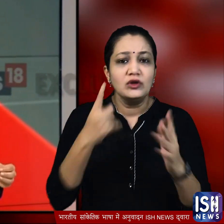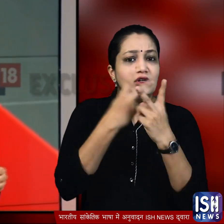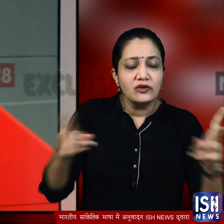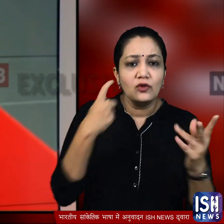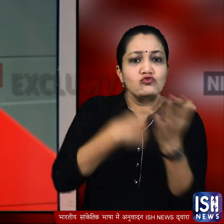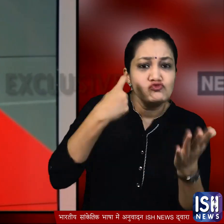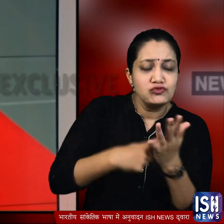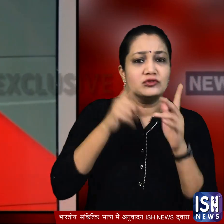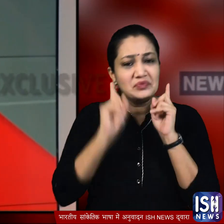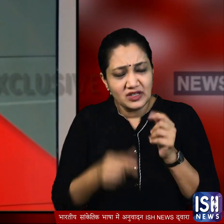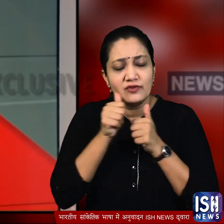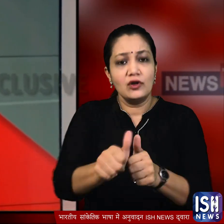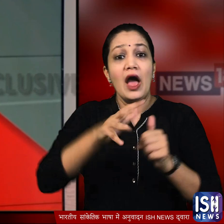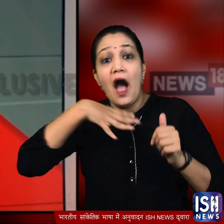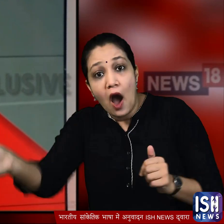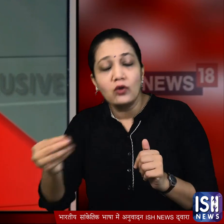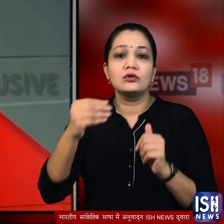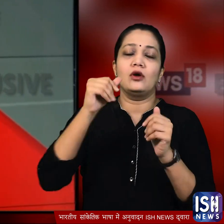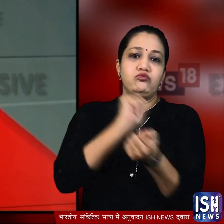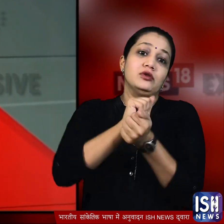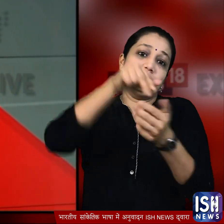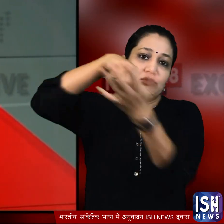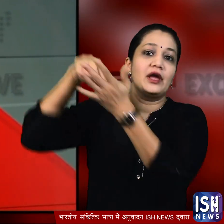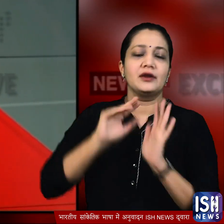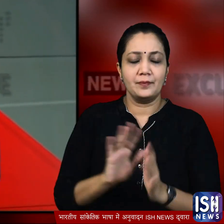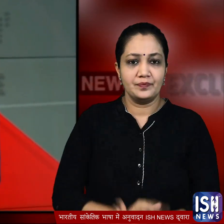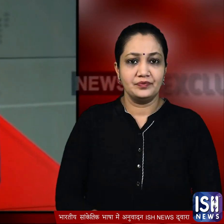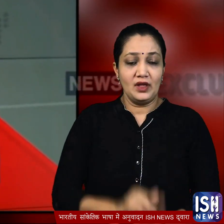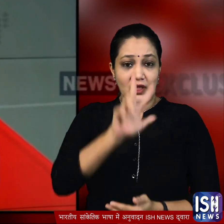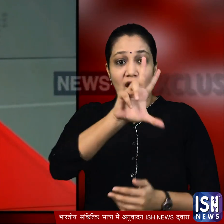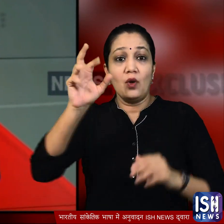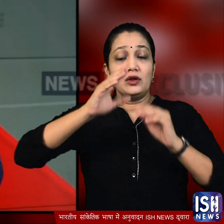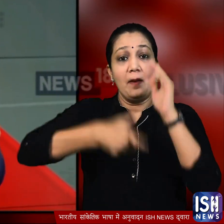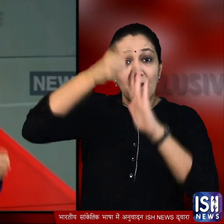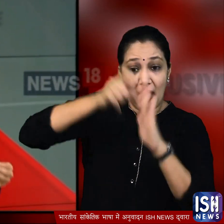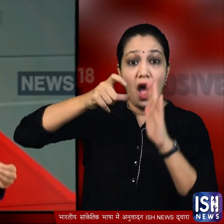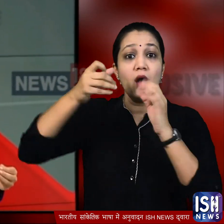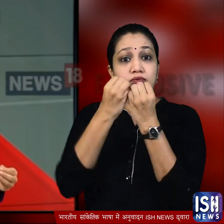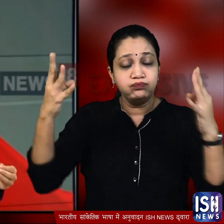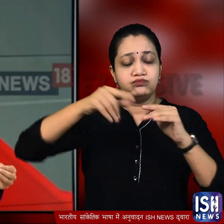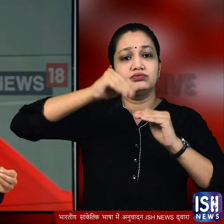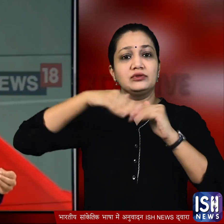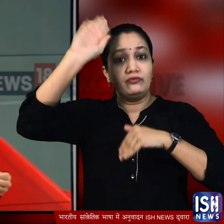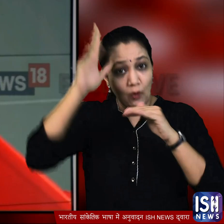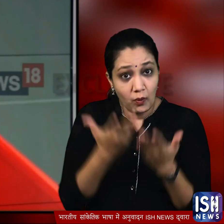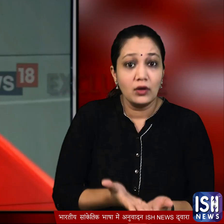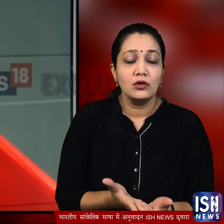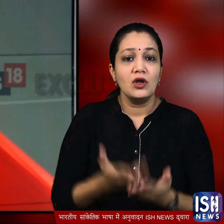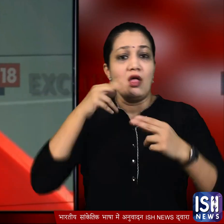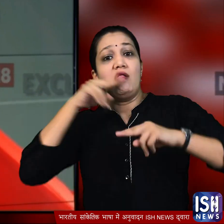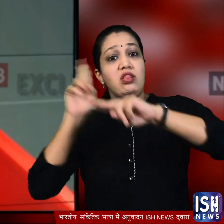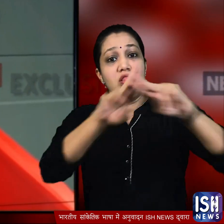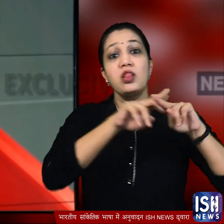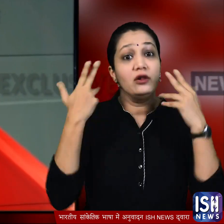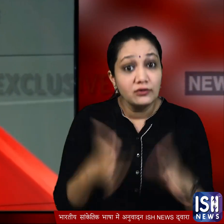लगा दी गई है। लोग नियमों का पालन करें, इसके लिए बाहर पुलिस का पहरा भी लगा दिया गया है। अभी करीब 800 से ज्यादा ऐसी इमारतें या फिर